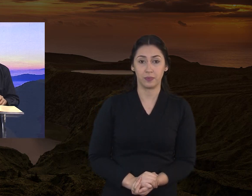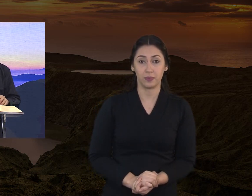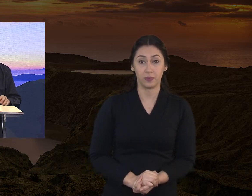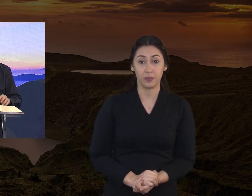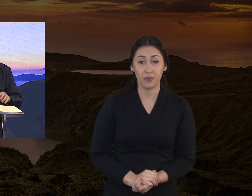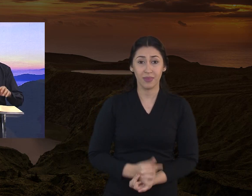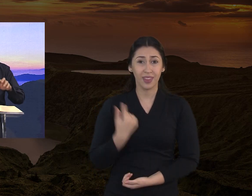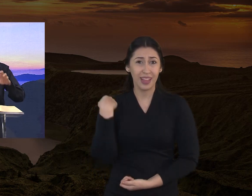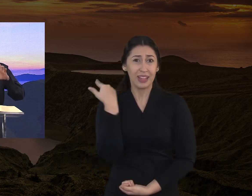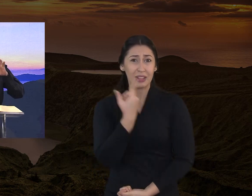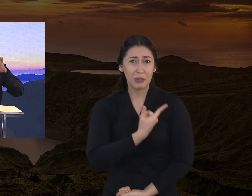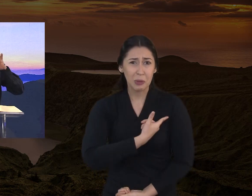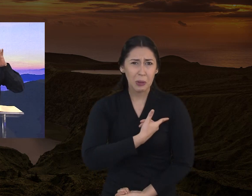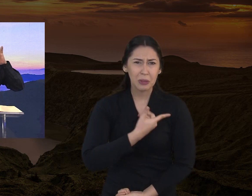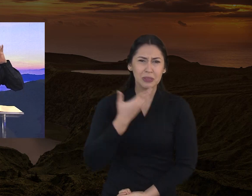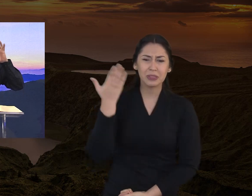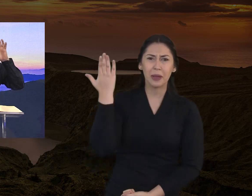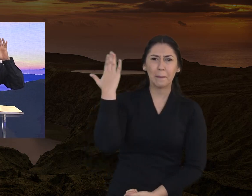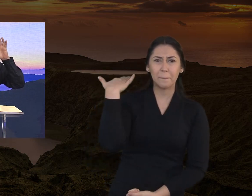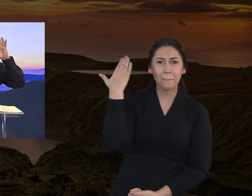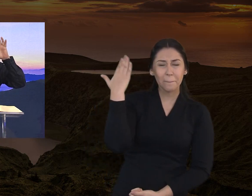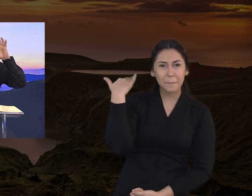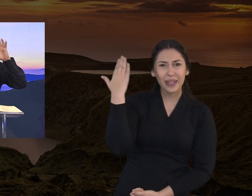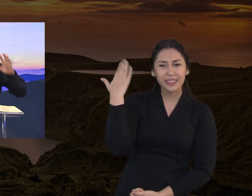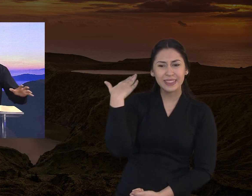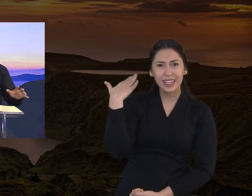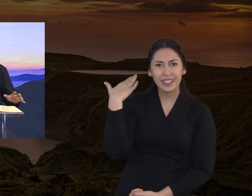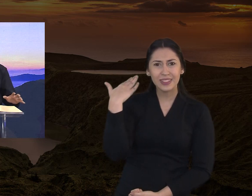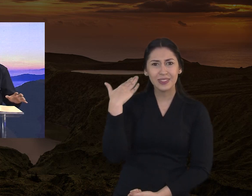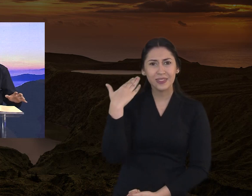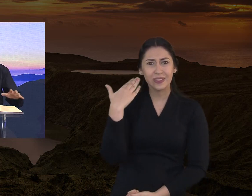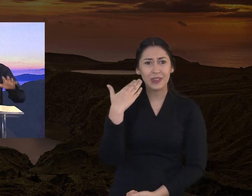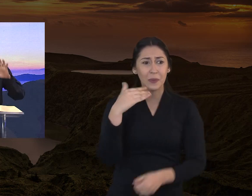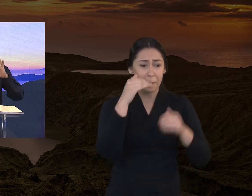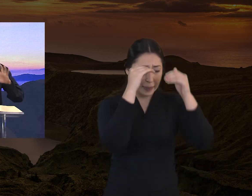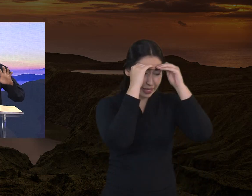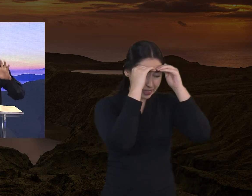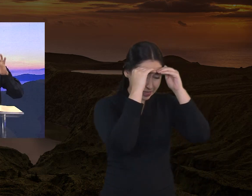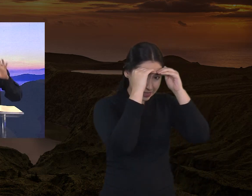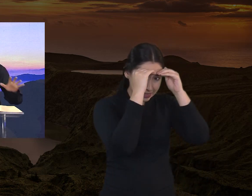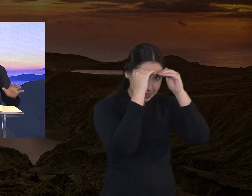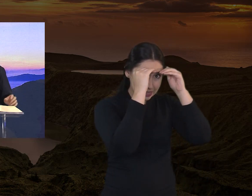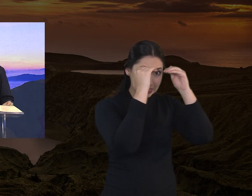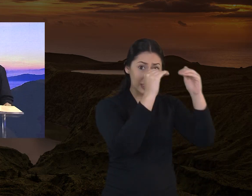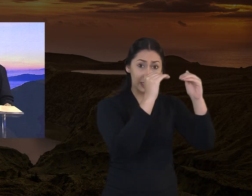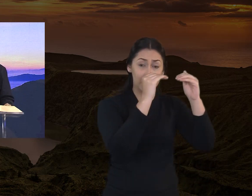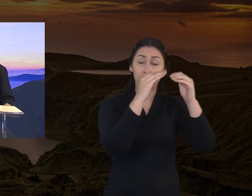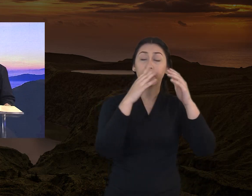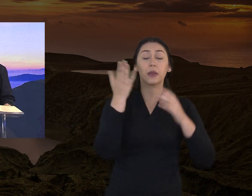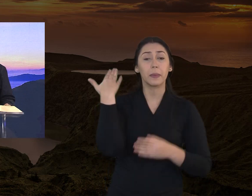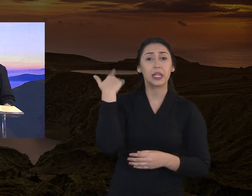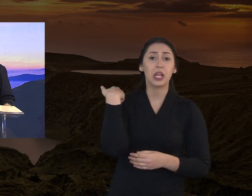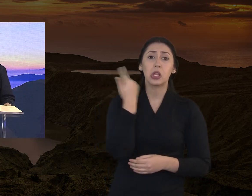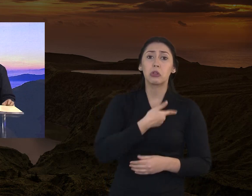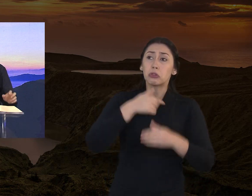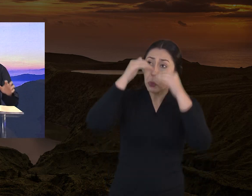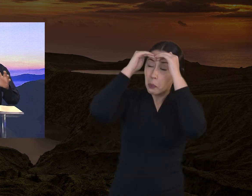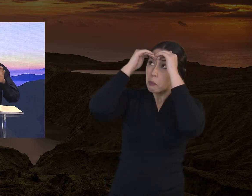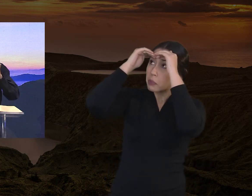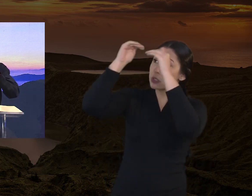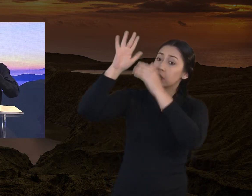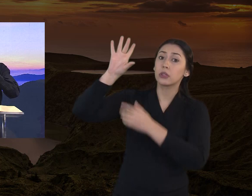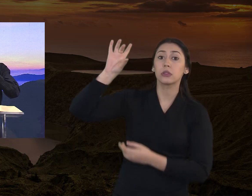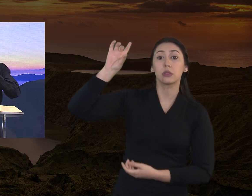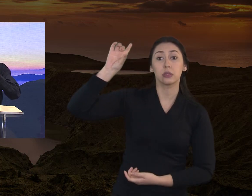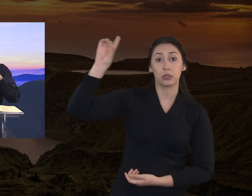nós que estávamos todos debaixo de uma única autoridade, a autoridade de Deus.